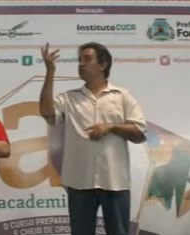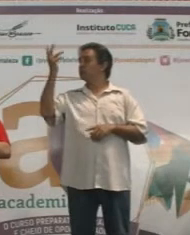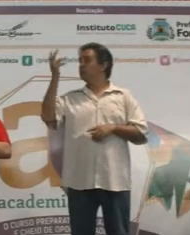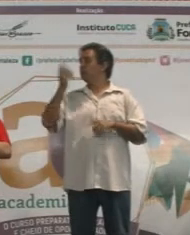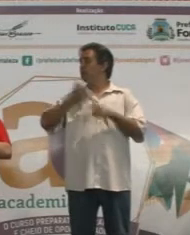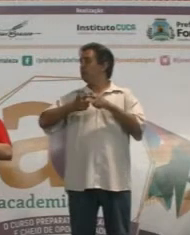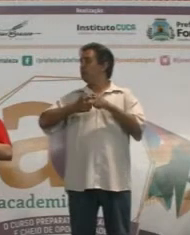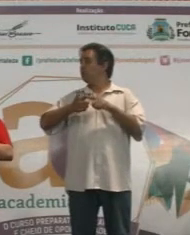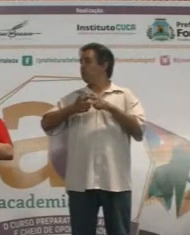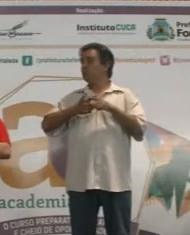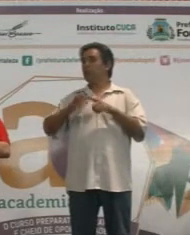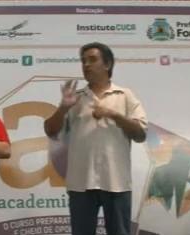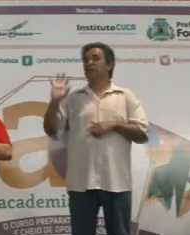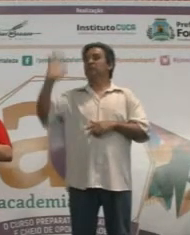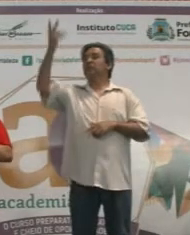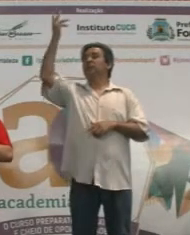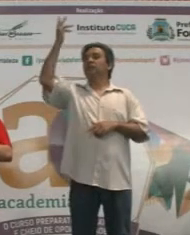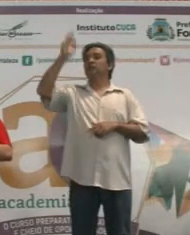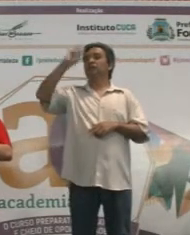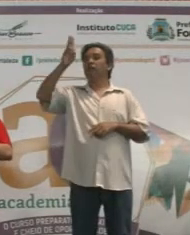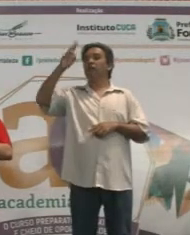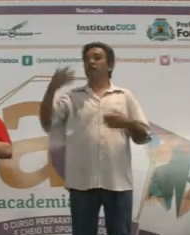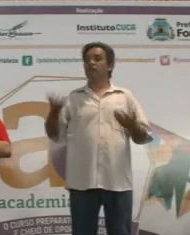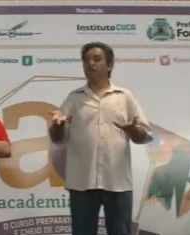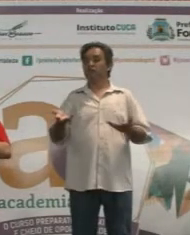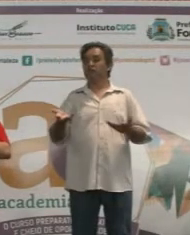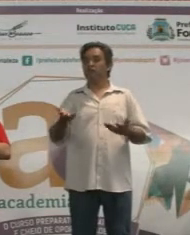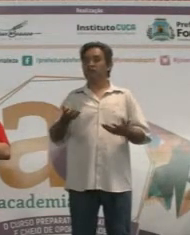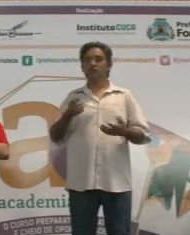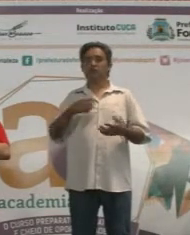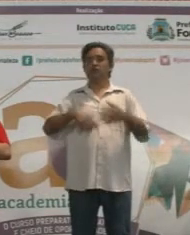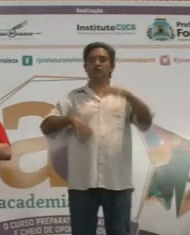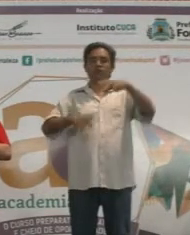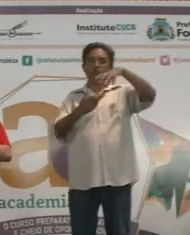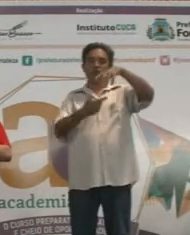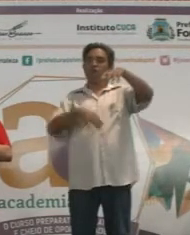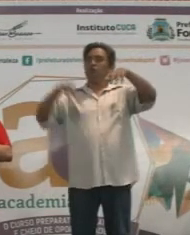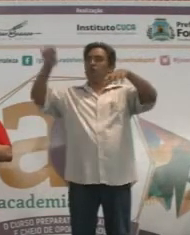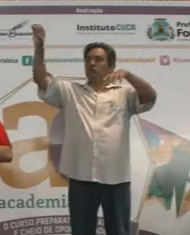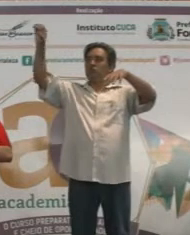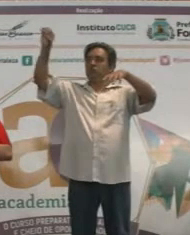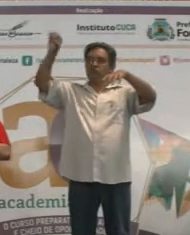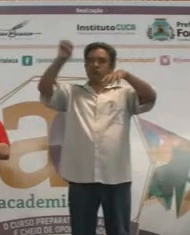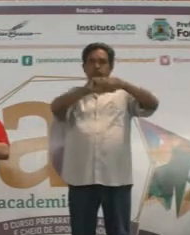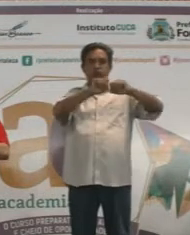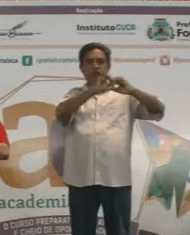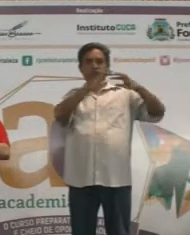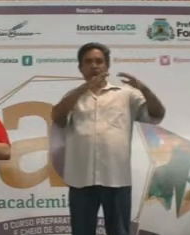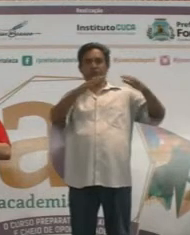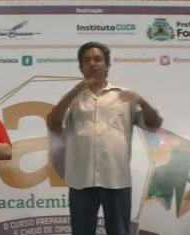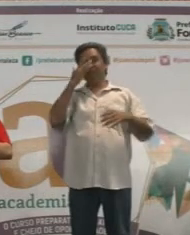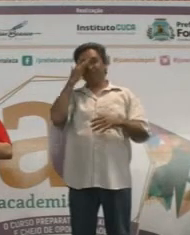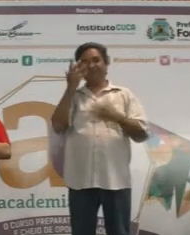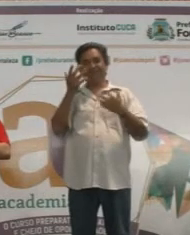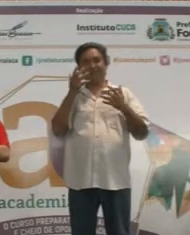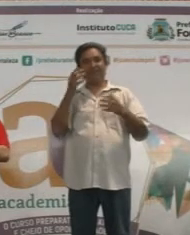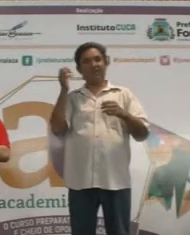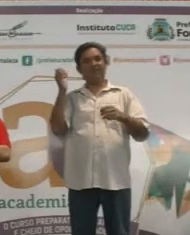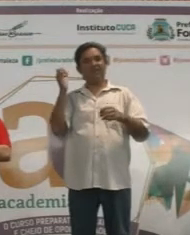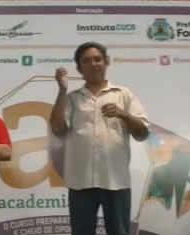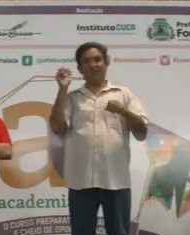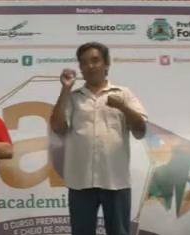um problema que está chegando a fazer. Um estereótipo, sei lá, mais um exemplo, que só tem matar alguém